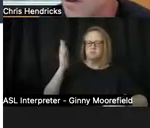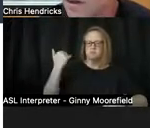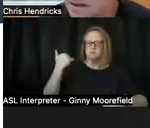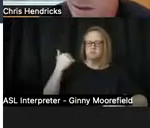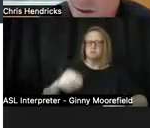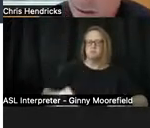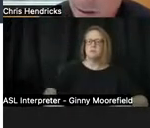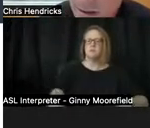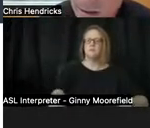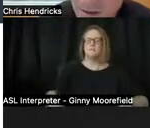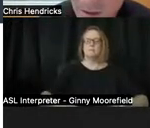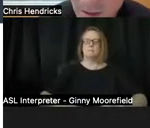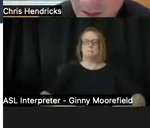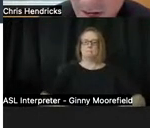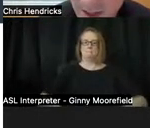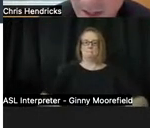chat